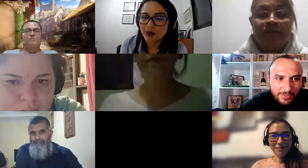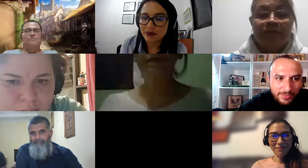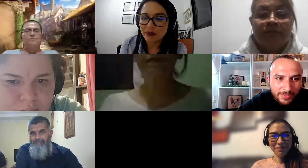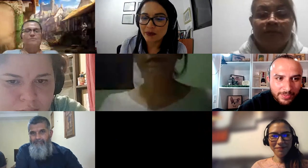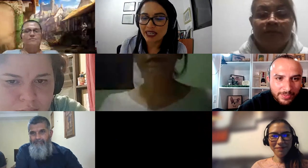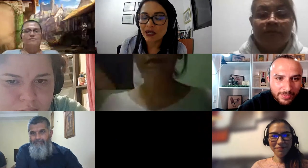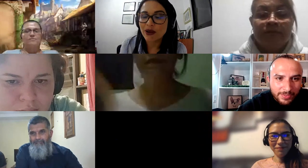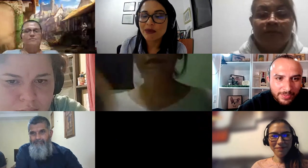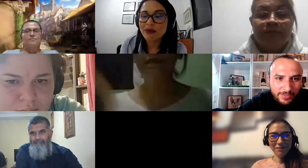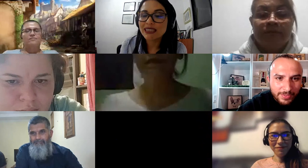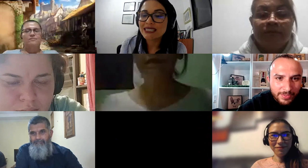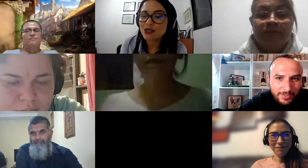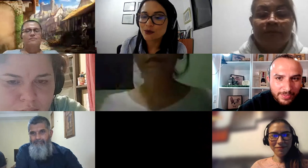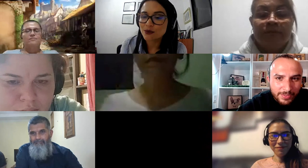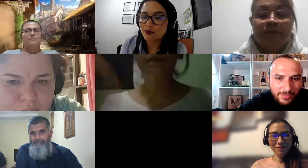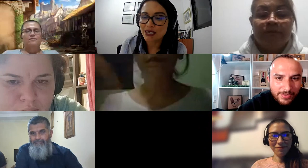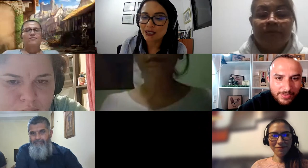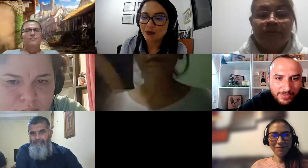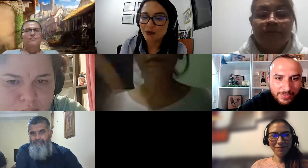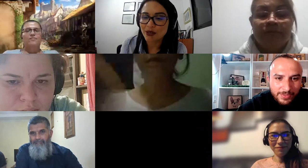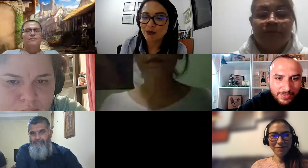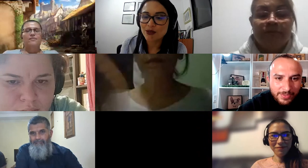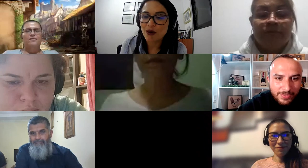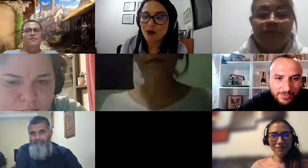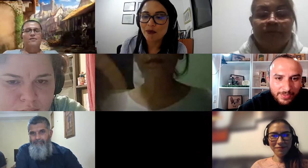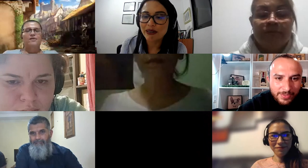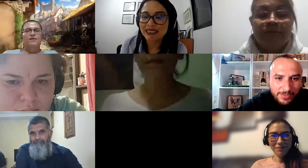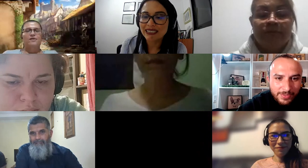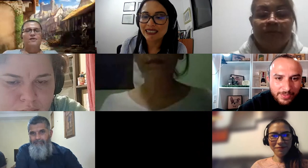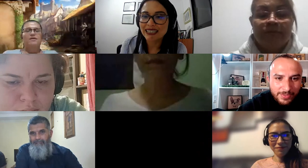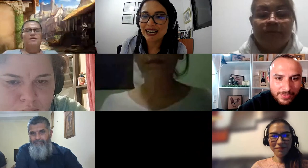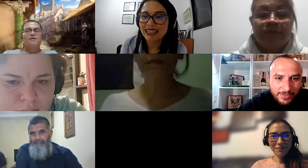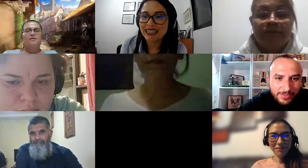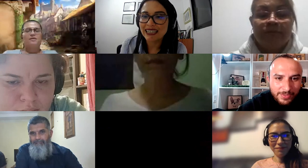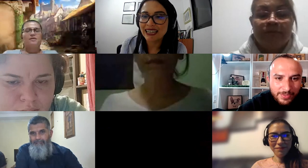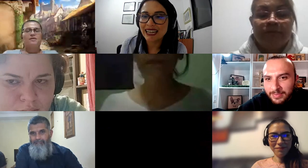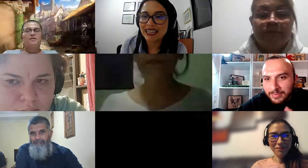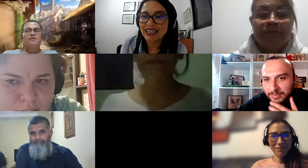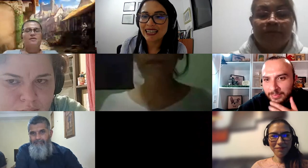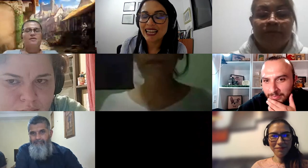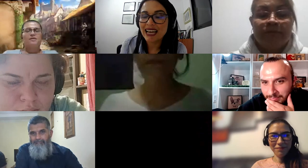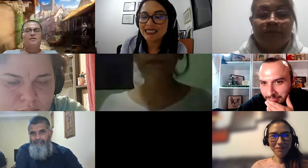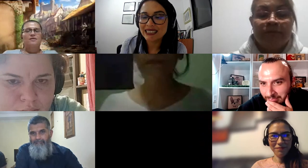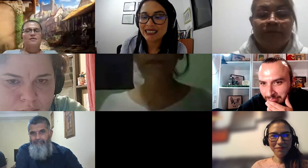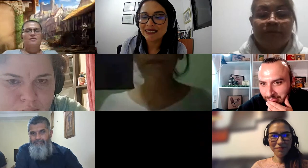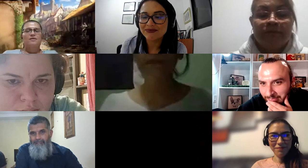pueden ver. Igualmente les podemos compartir el enlace